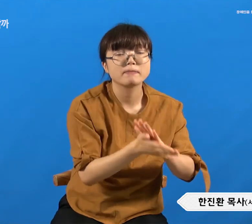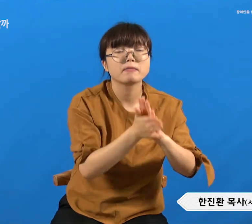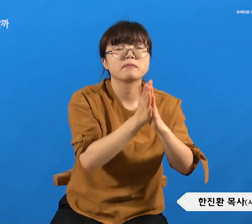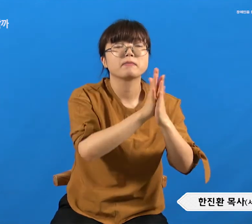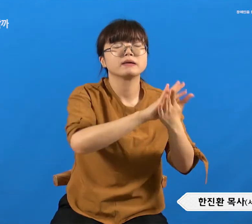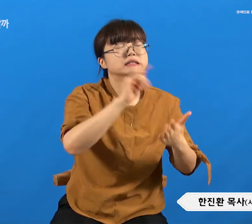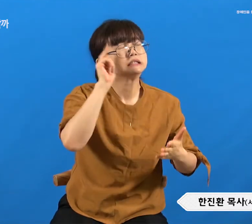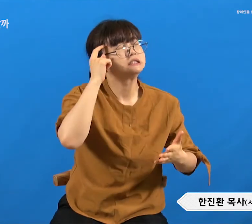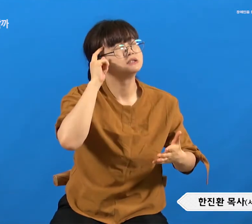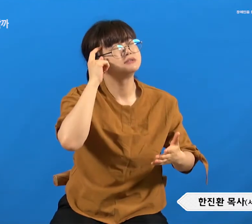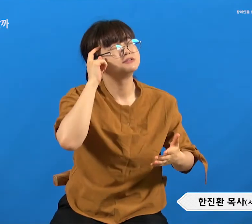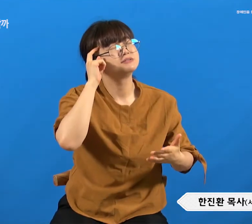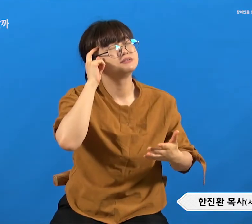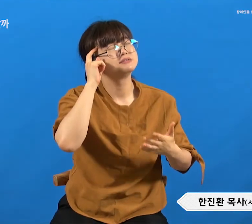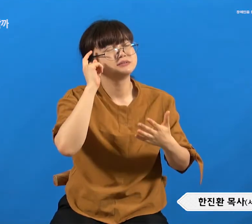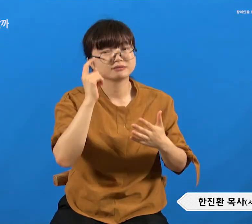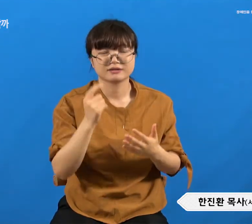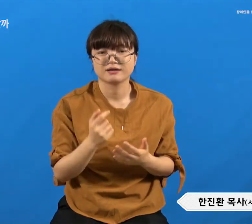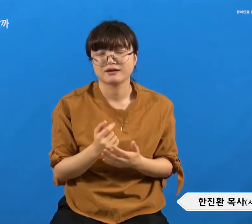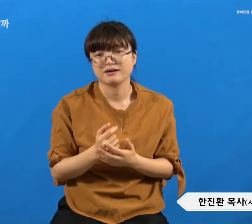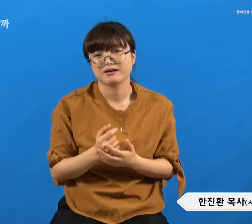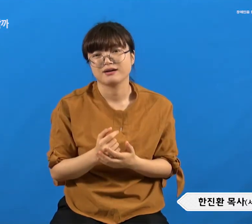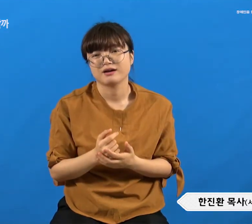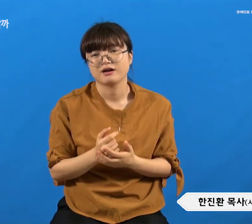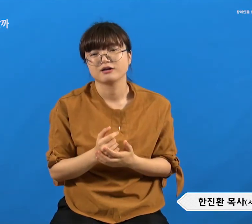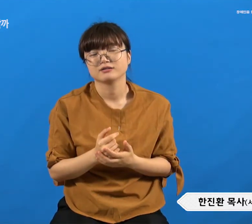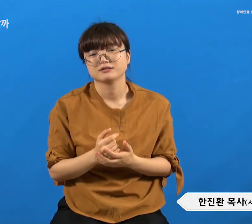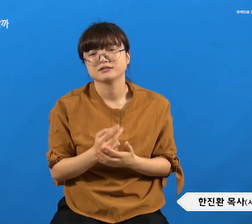여러분 영광스러운 꿈을 꾸시기를 바랍니다.